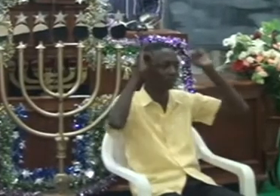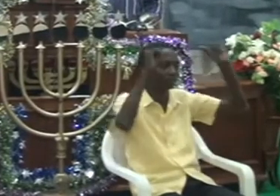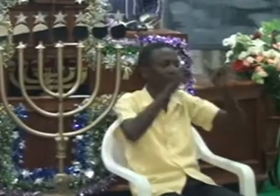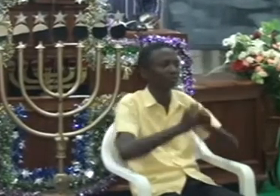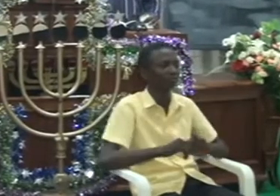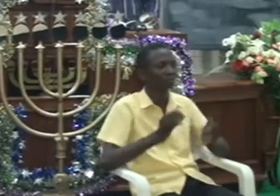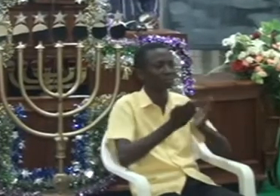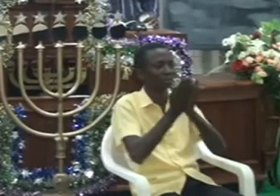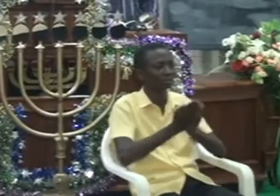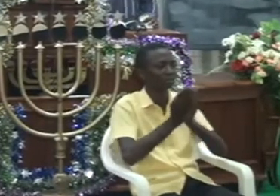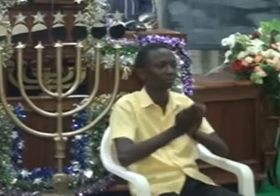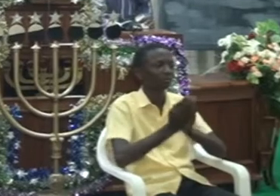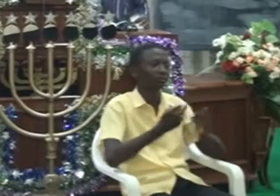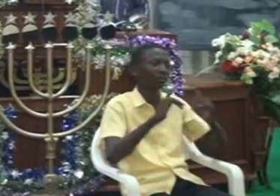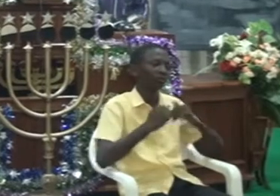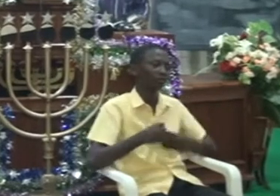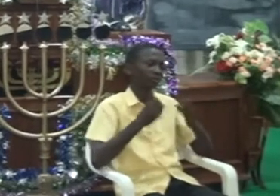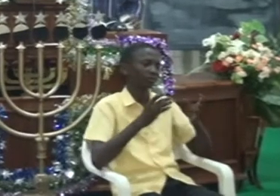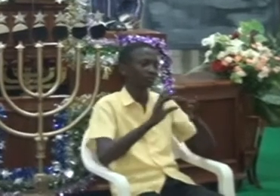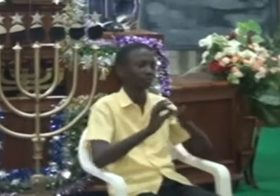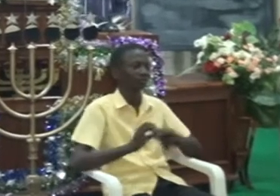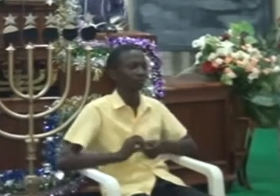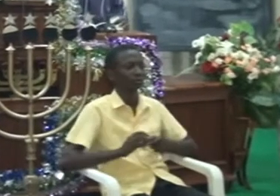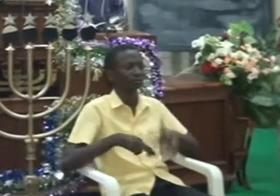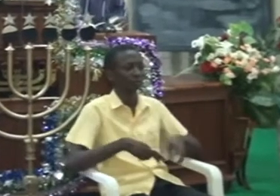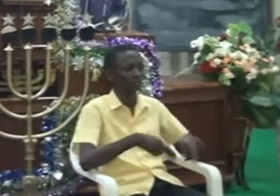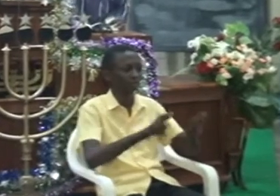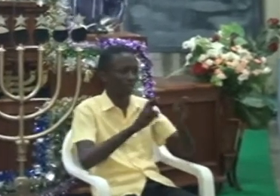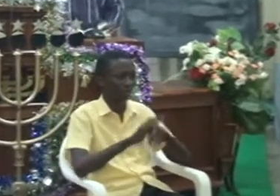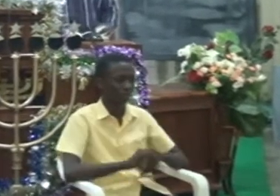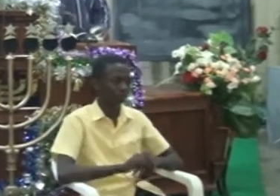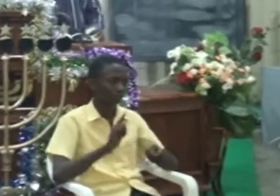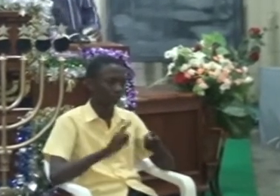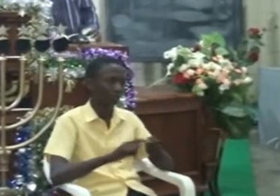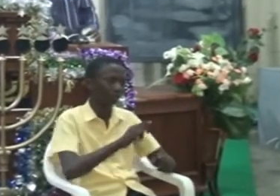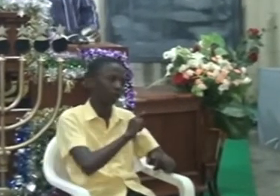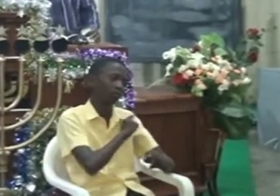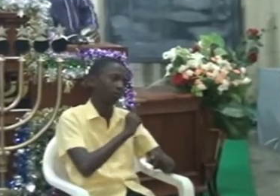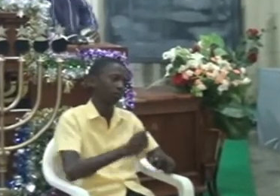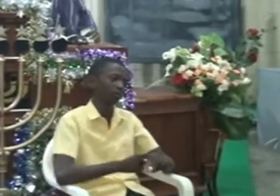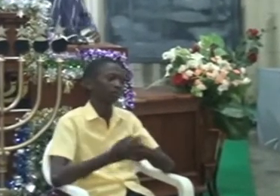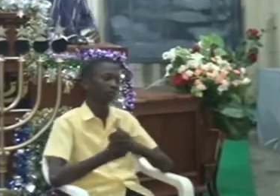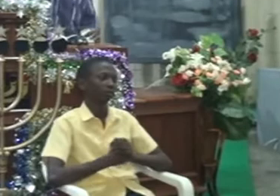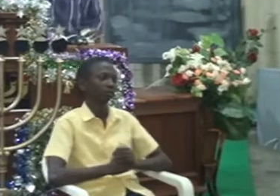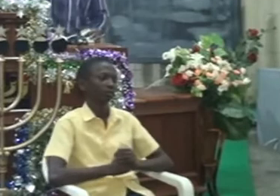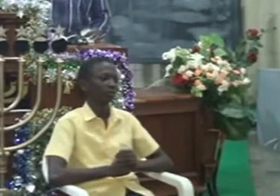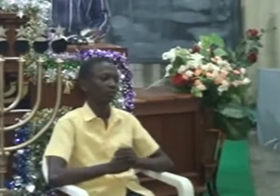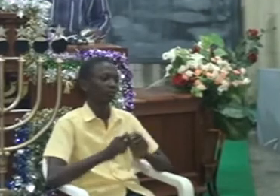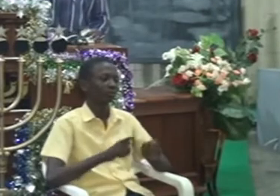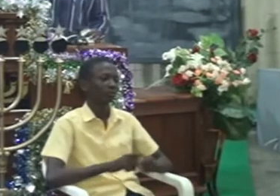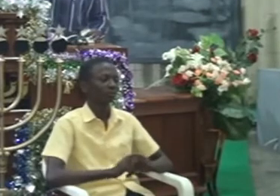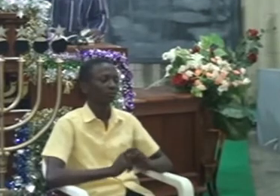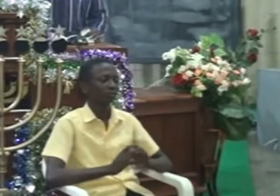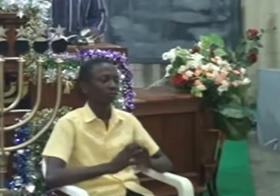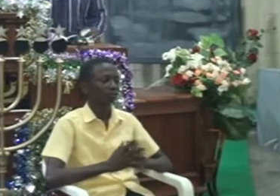de routes à Goma. Kutoka Goma on est dans Rwanda, kutoka Goma on est dans Uganda, on est dans Masisi, Walikale, on est dans Butembo, on est dans Uku na